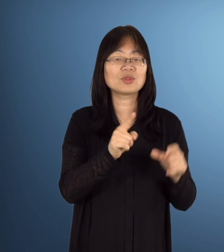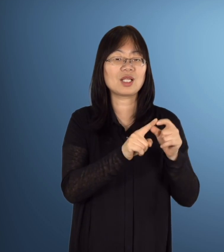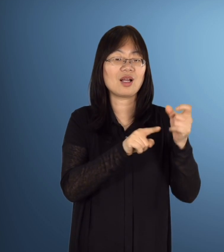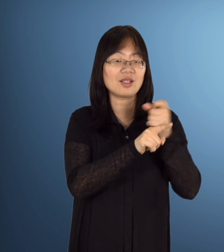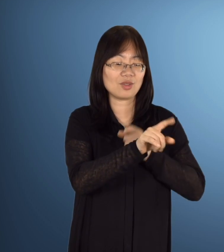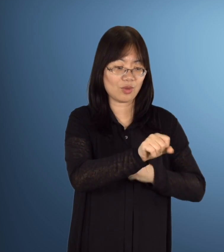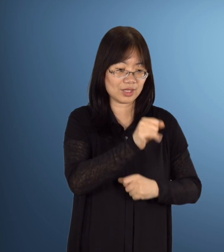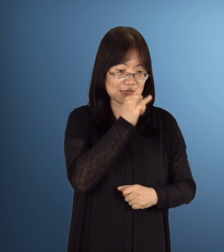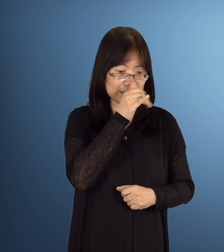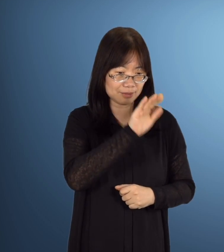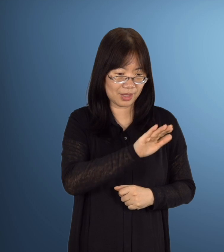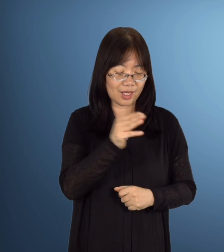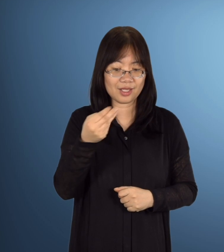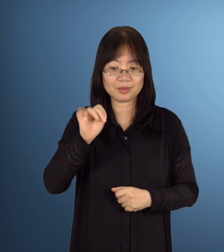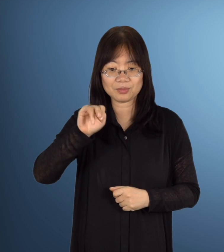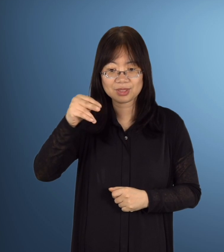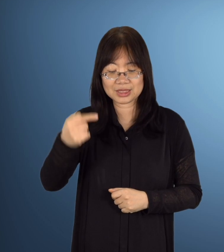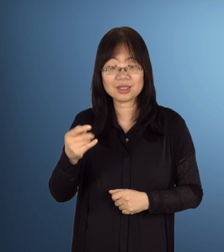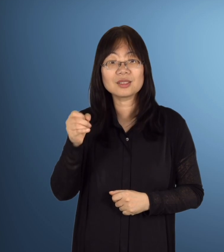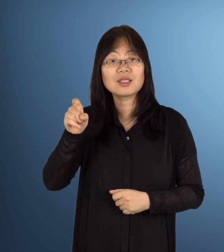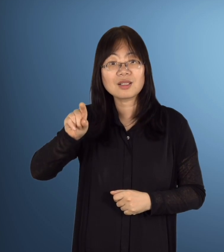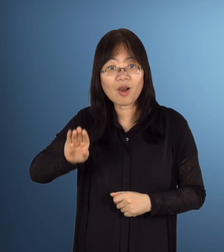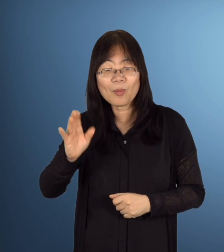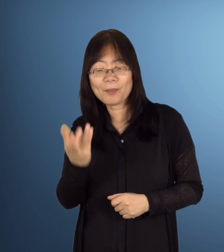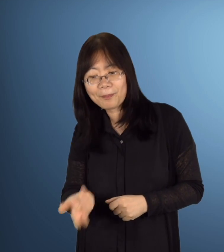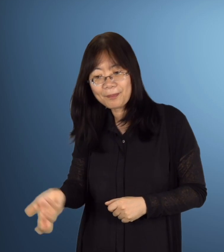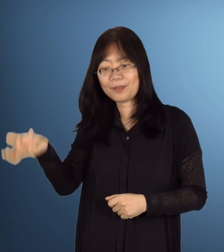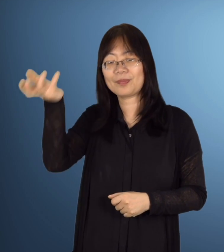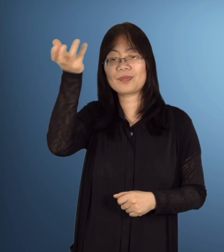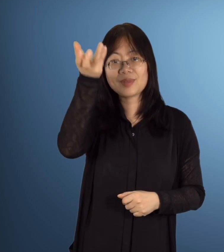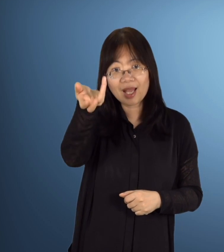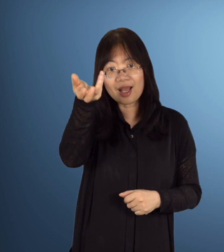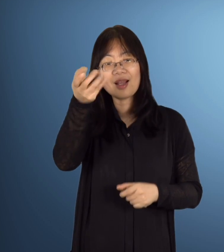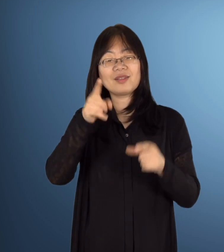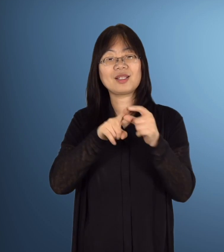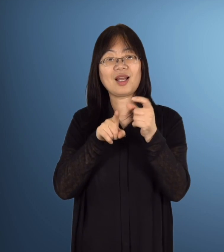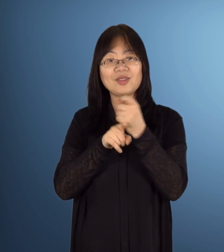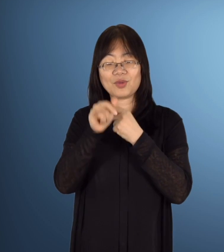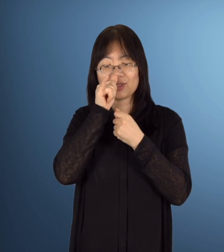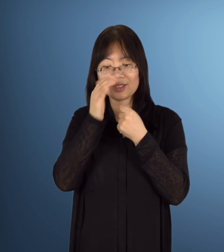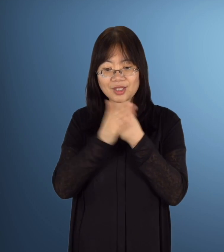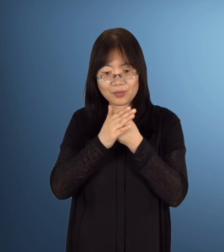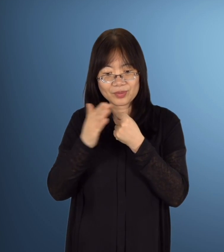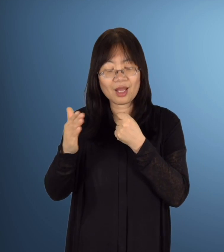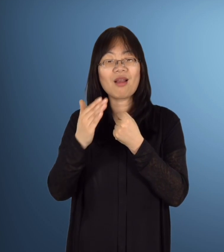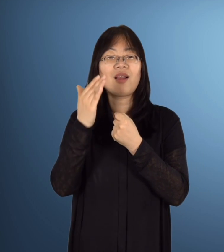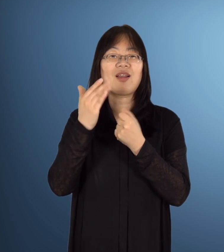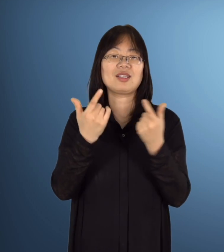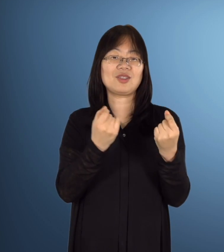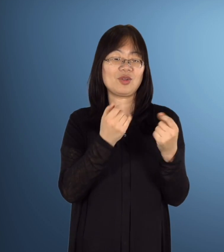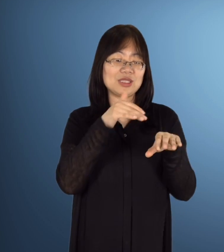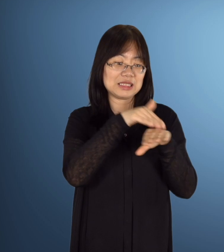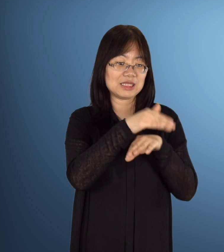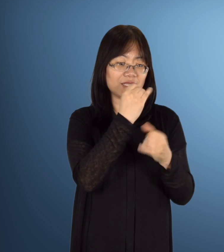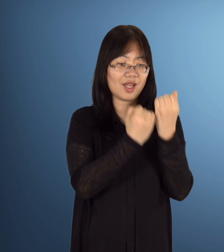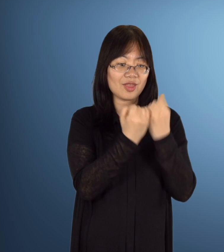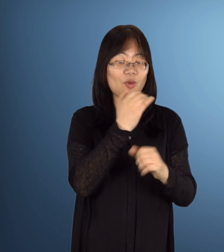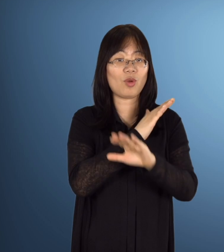되지만 lift up, 들어 올린다. 그래서 이것은 그렇게 해석해서는 안